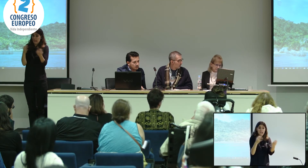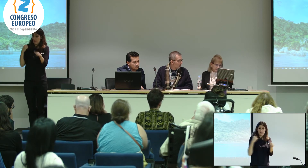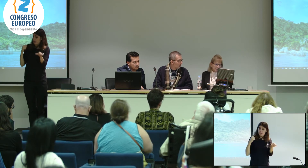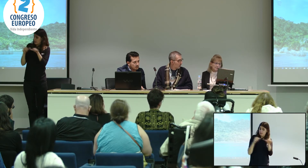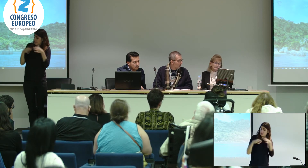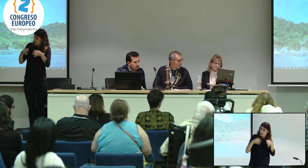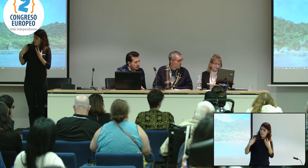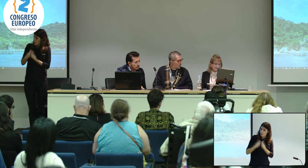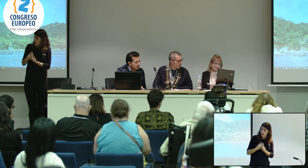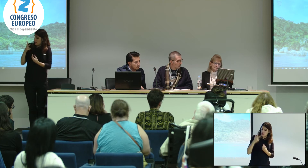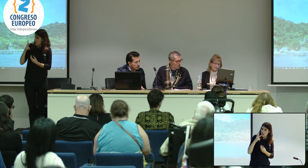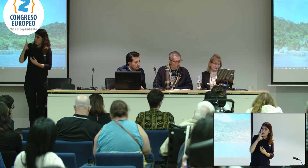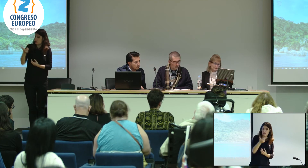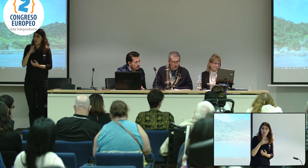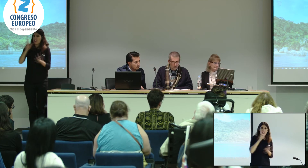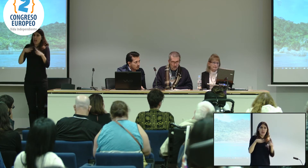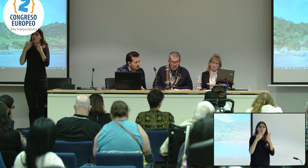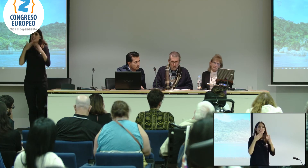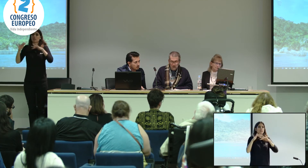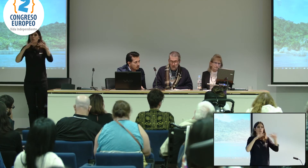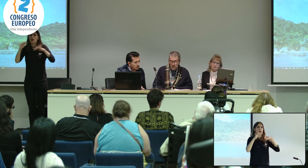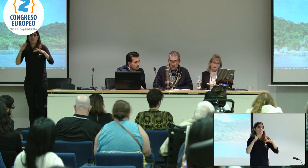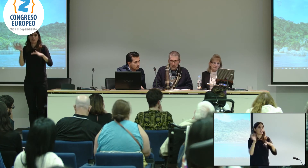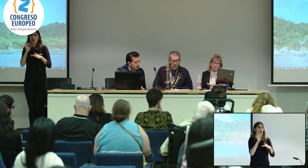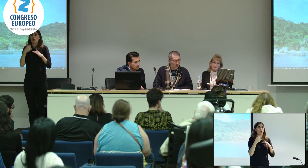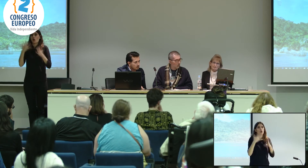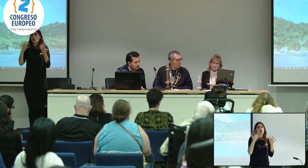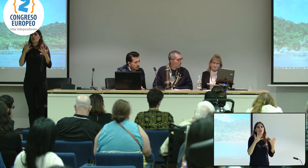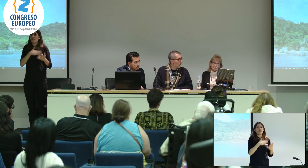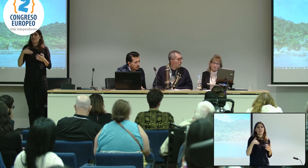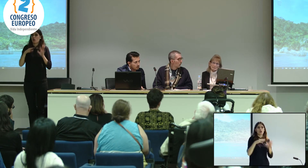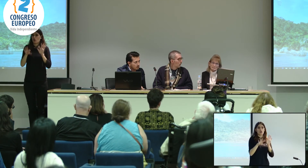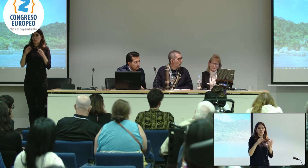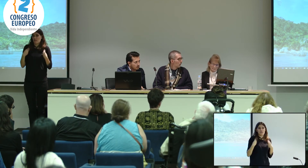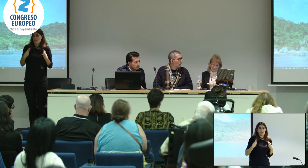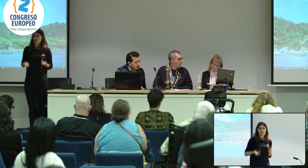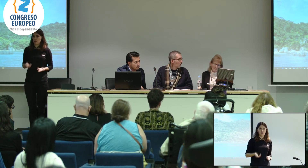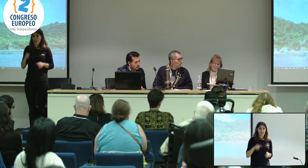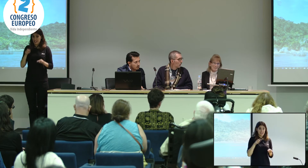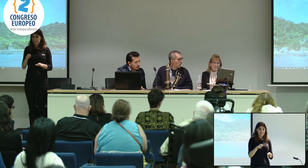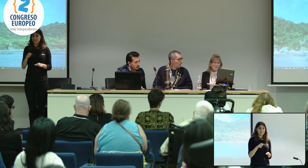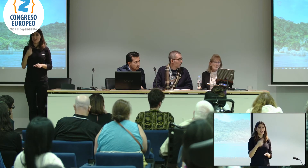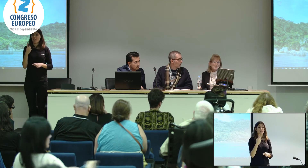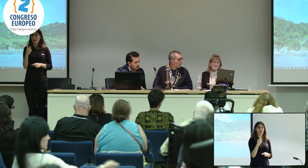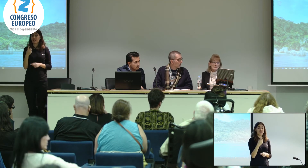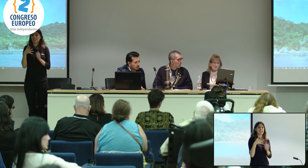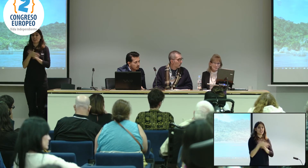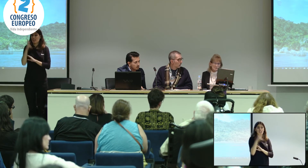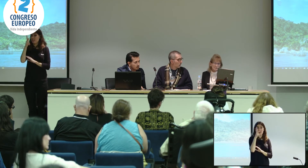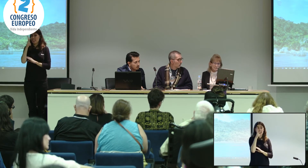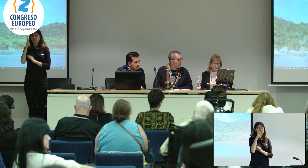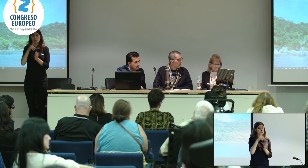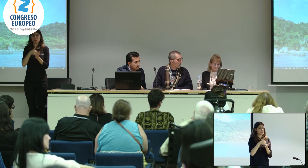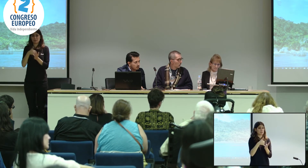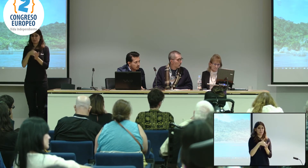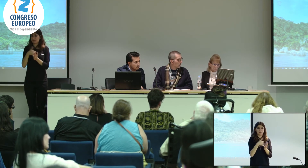importar por qué rutas nos movamos, ni dónde elijamos vivir. Esta carencia vulnera derechos básicos y